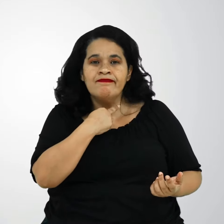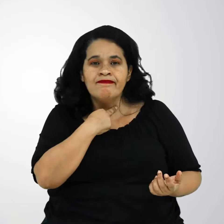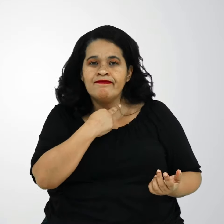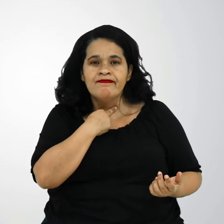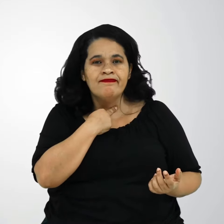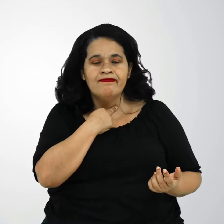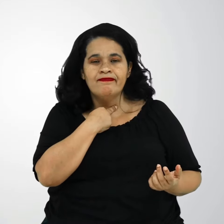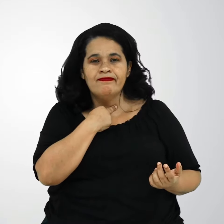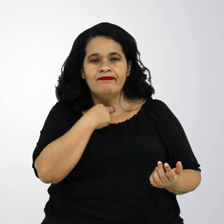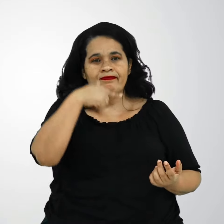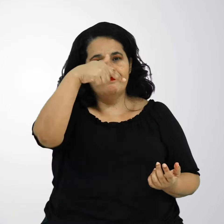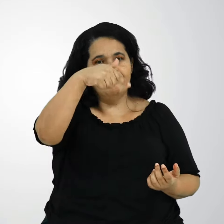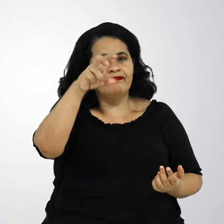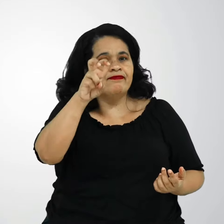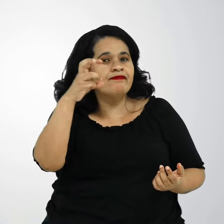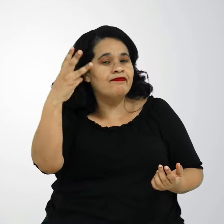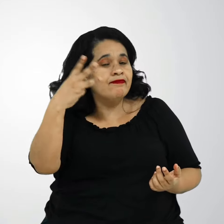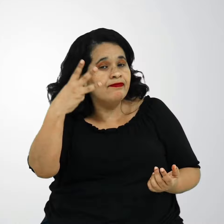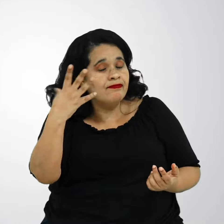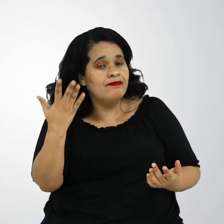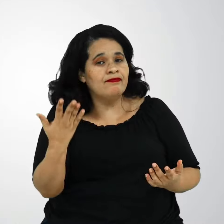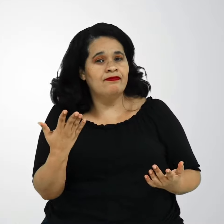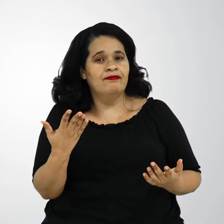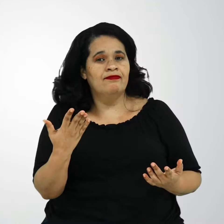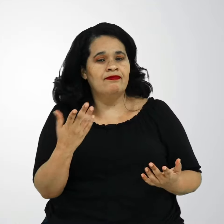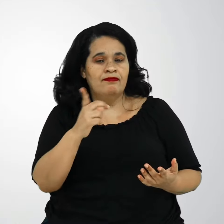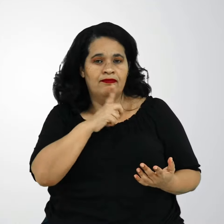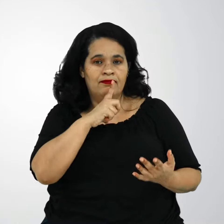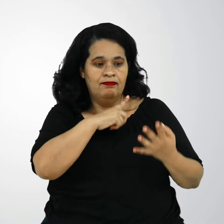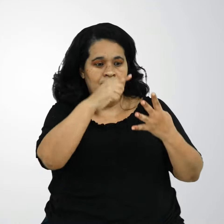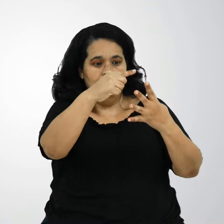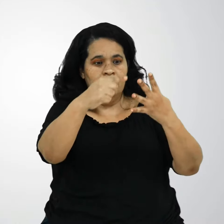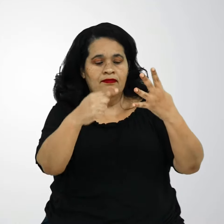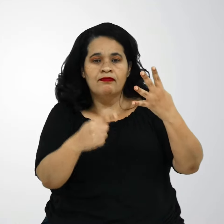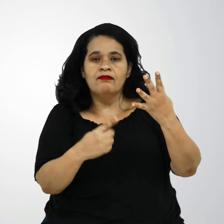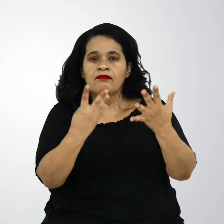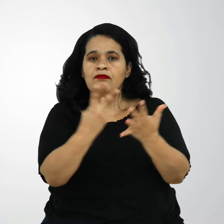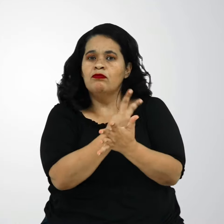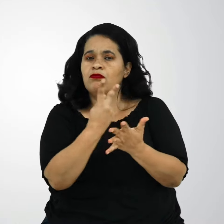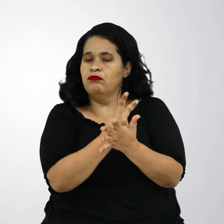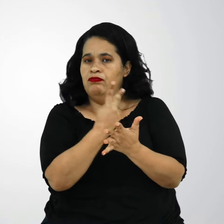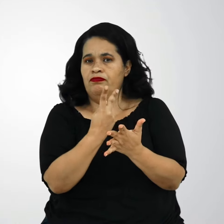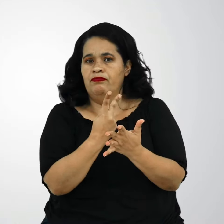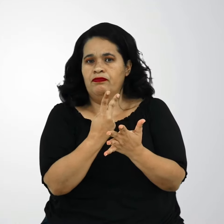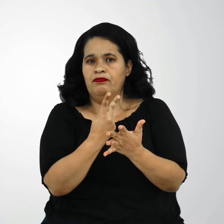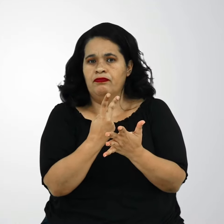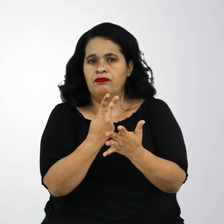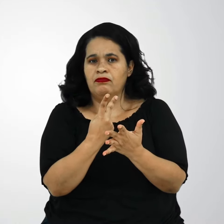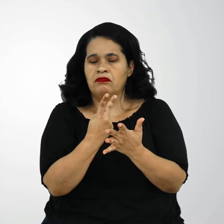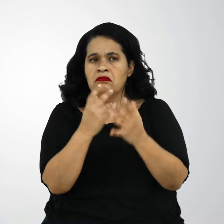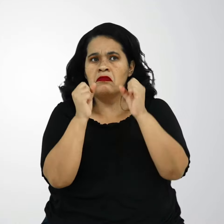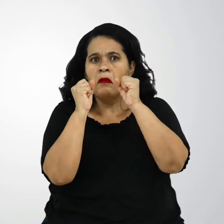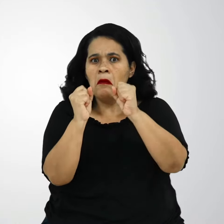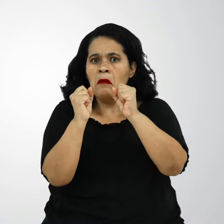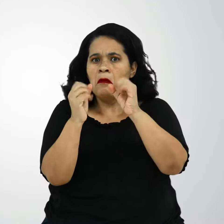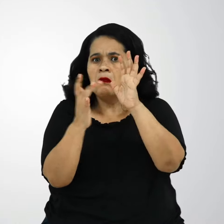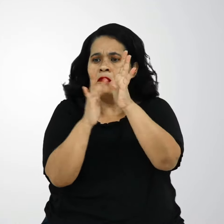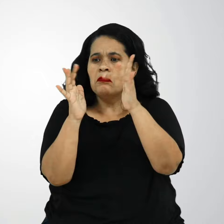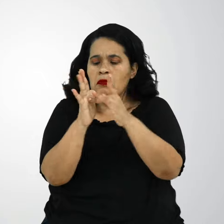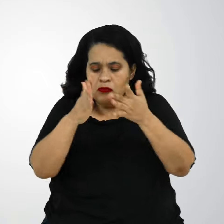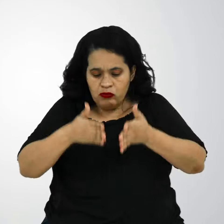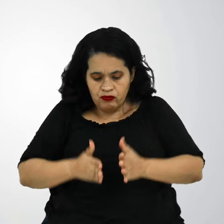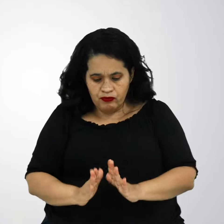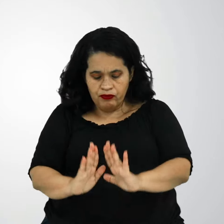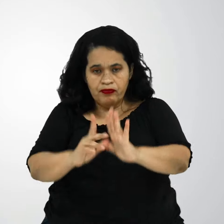aí já tem no mínimo 4 anos de erro, né? Então assim, é possível que Jesus tenha nascido até antes do ano 4, né? Talvez ali no